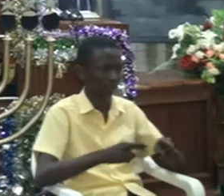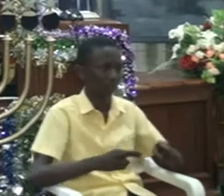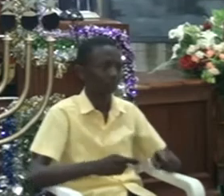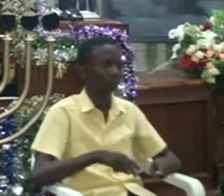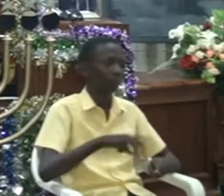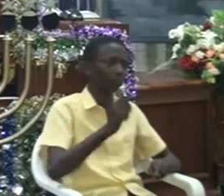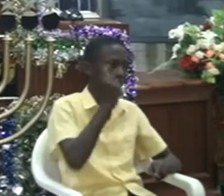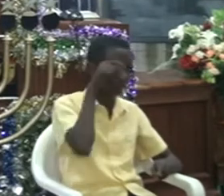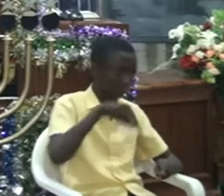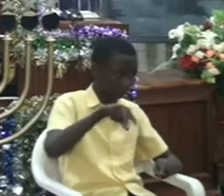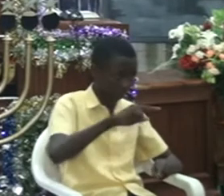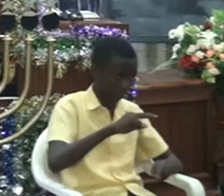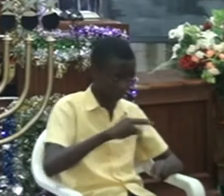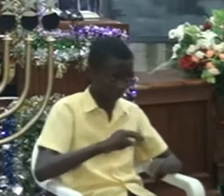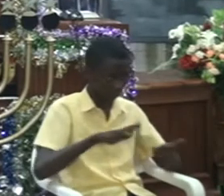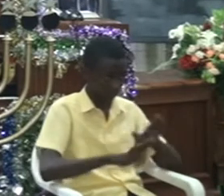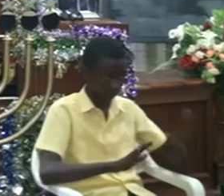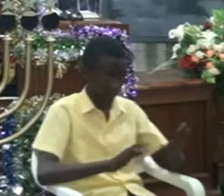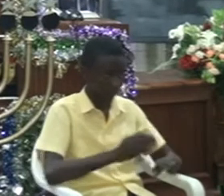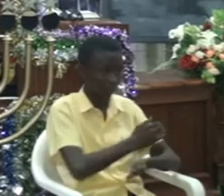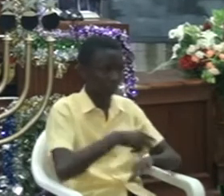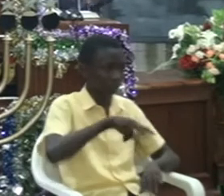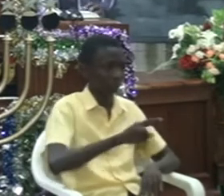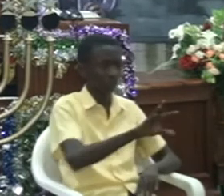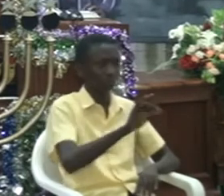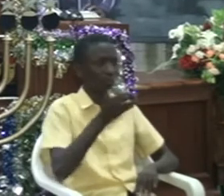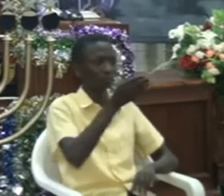Marchez-y. Et vous trouverez le repos de vos âmes.